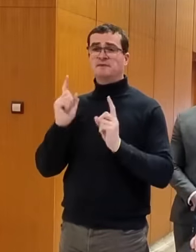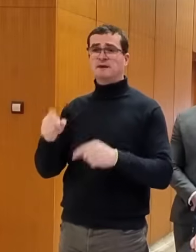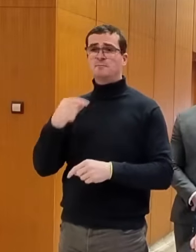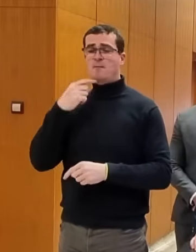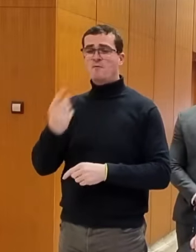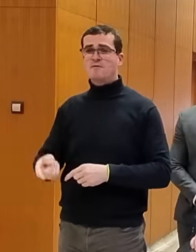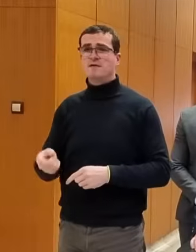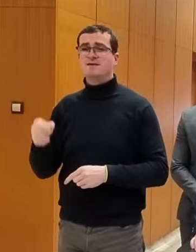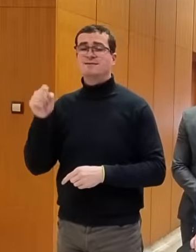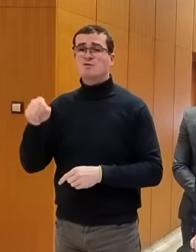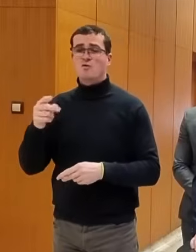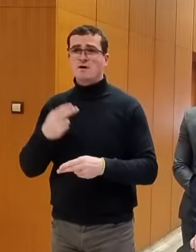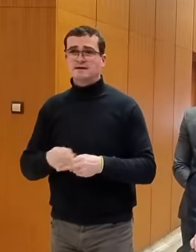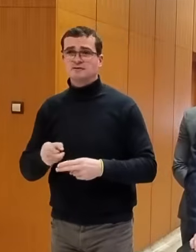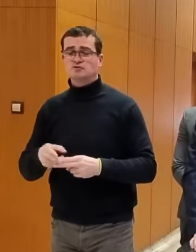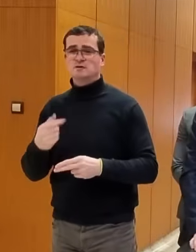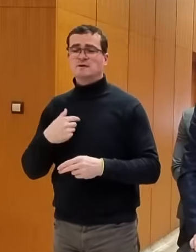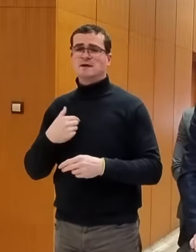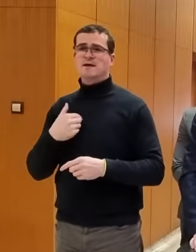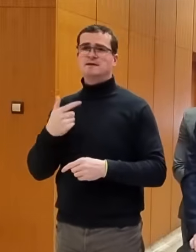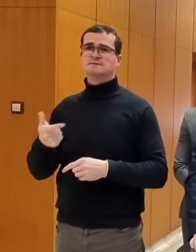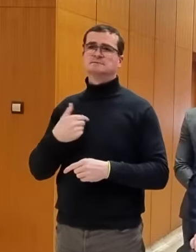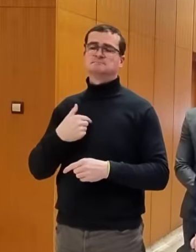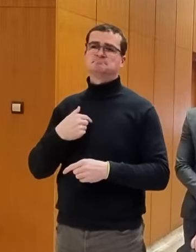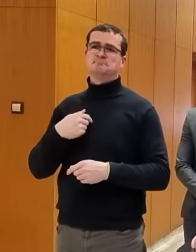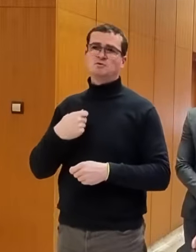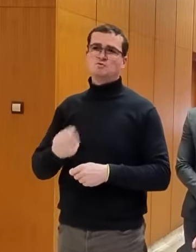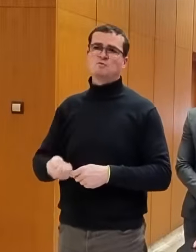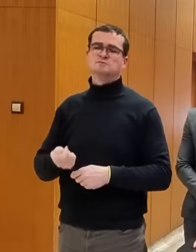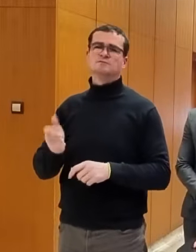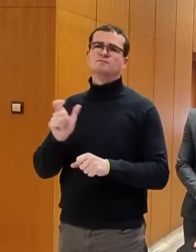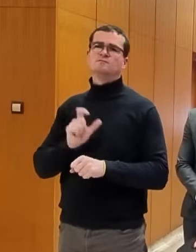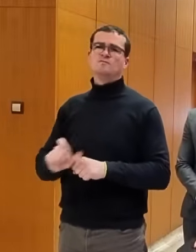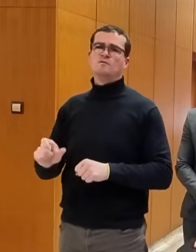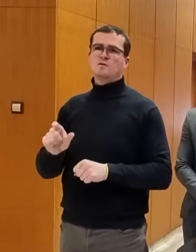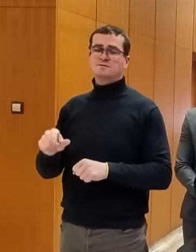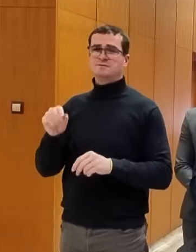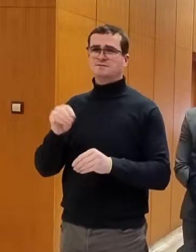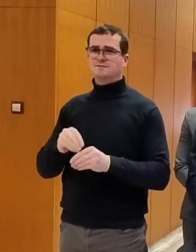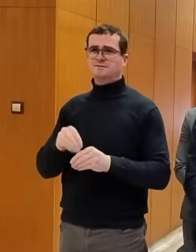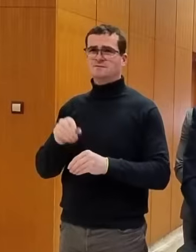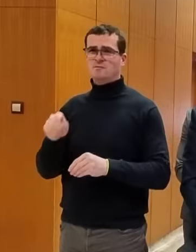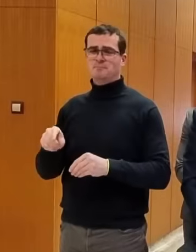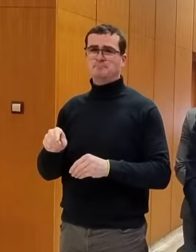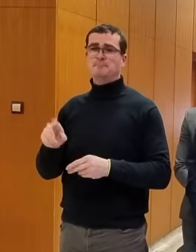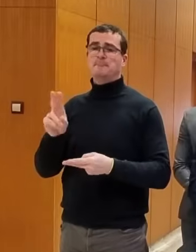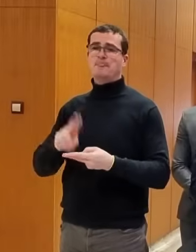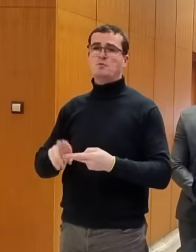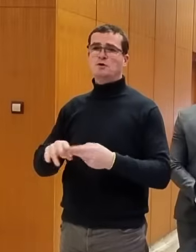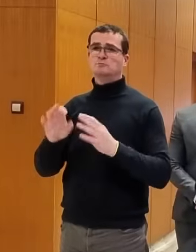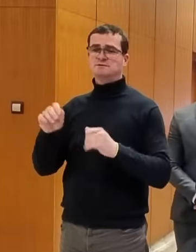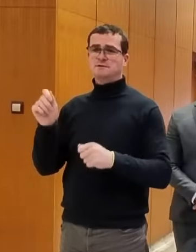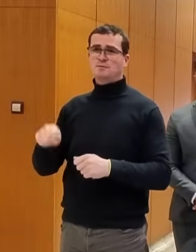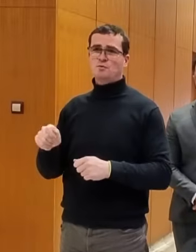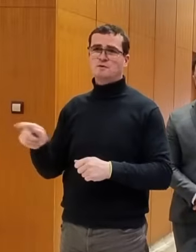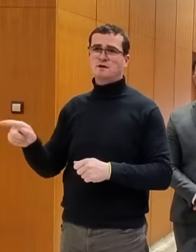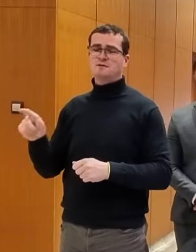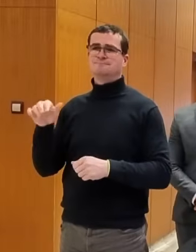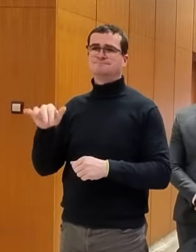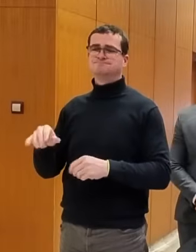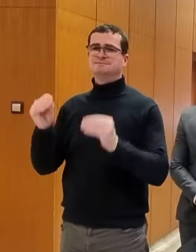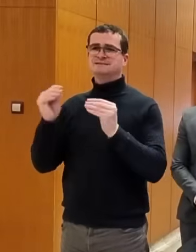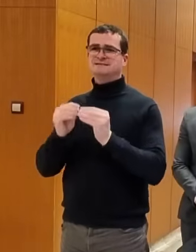povedať, že k tomuto riešeniu sme prišli v dôsledku tej skutočnosti, že úrad špeciálnej prokuratúry sa